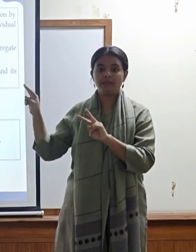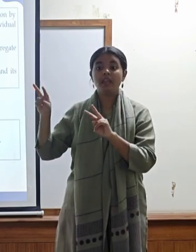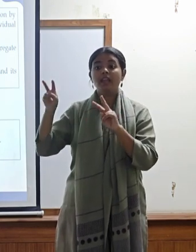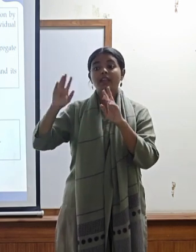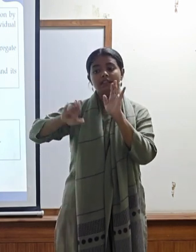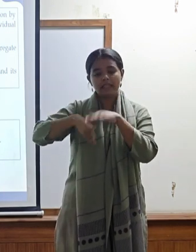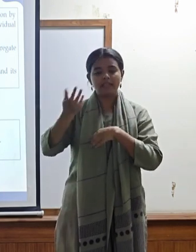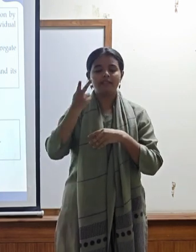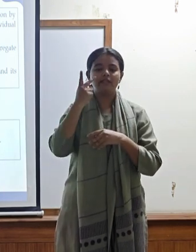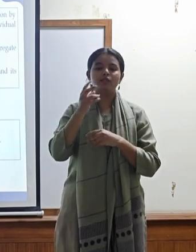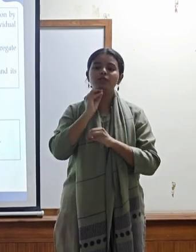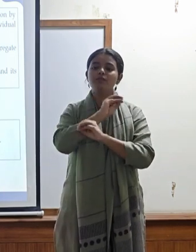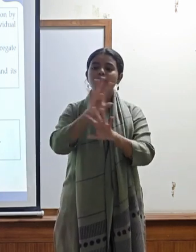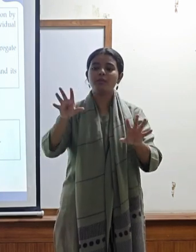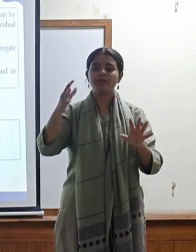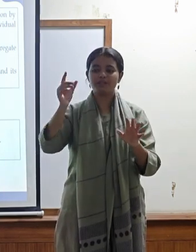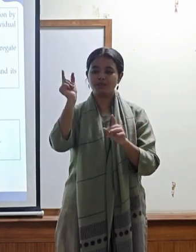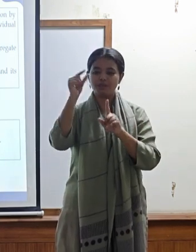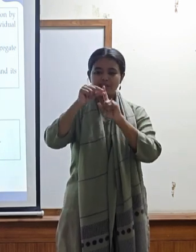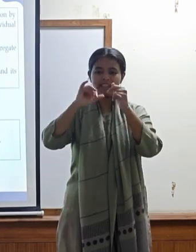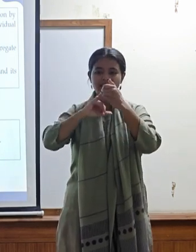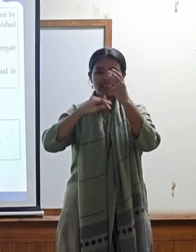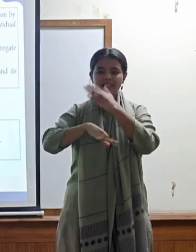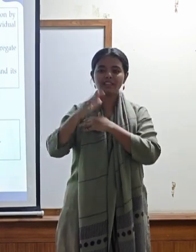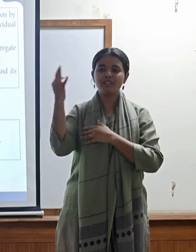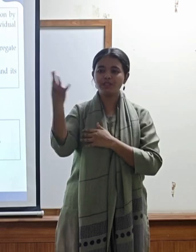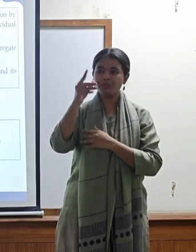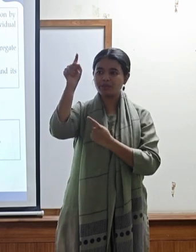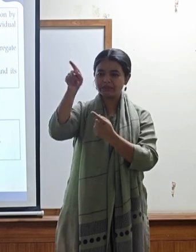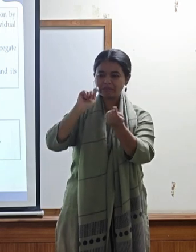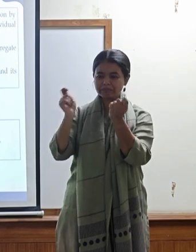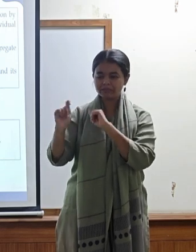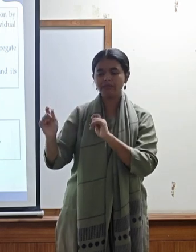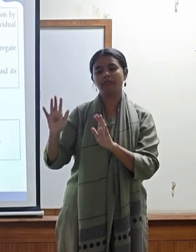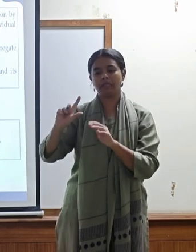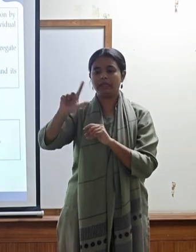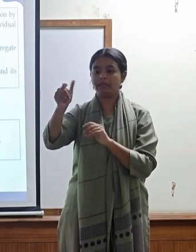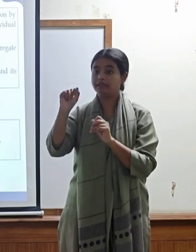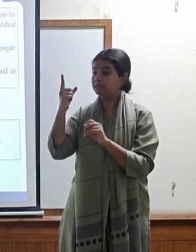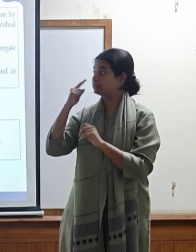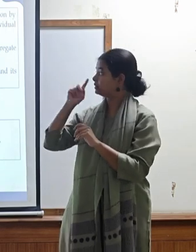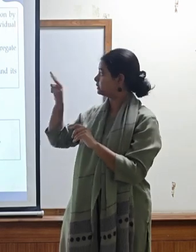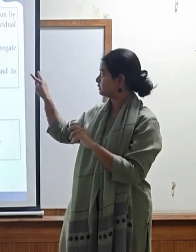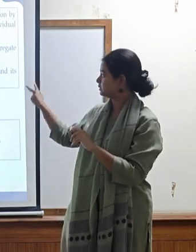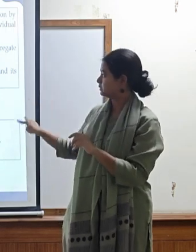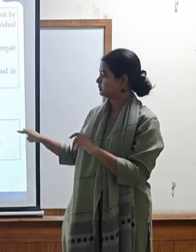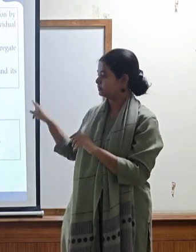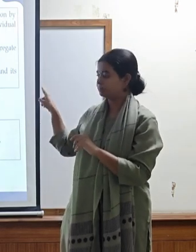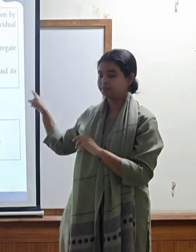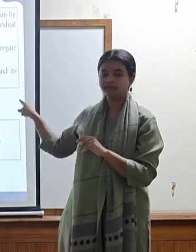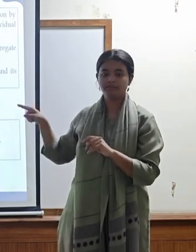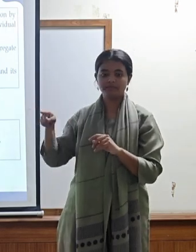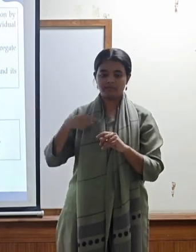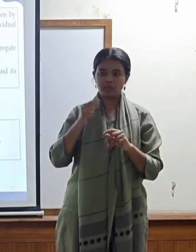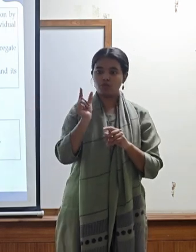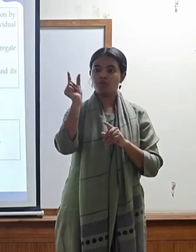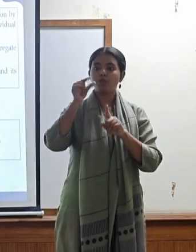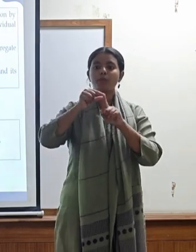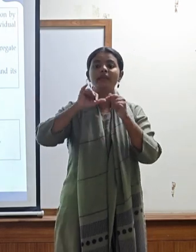हैं यूपीएस में उन पे आते हैं। देखिए, यूपीएस में कंट्रीब्यूशन है एम्प्लॉय की साइड से 10%